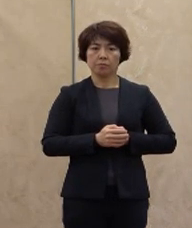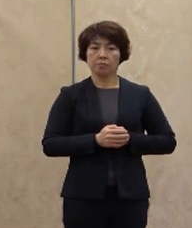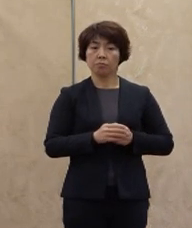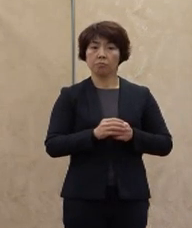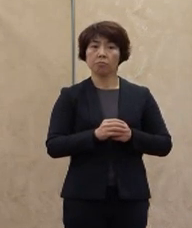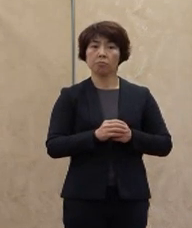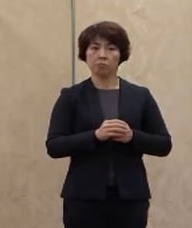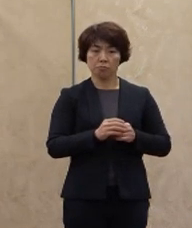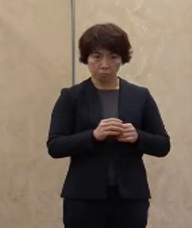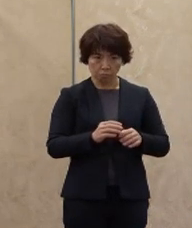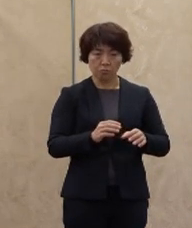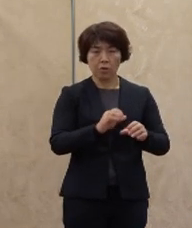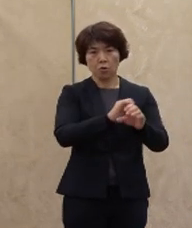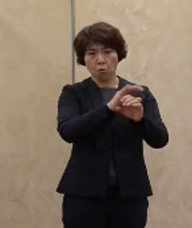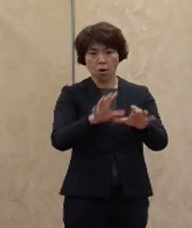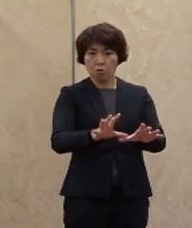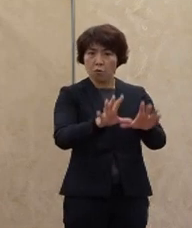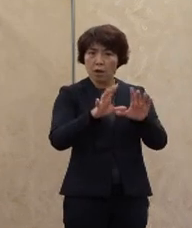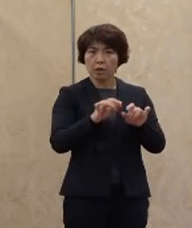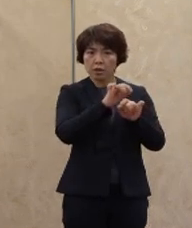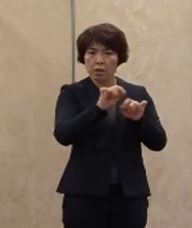まず当然クラスター発生したらどうするんですか